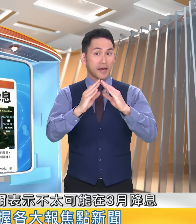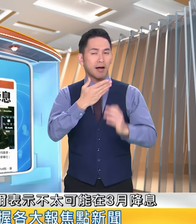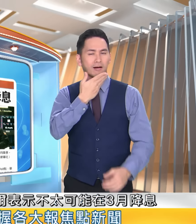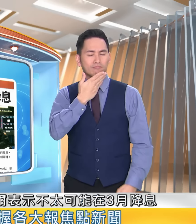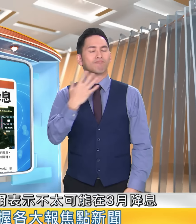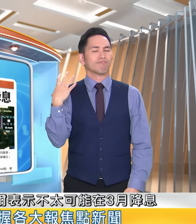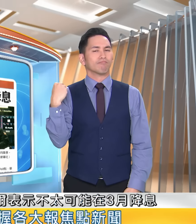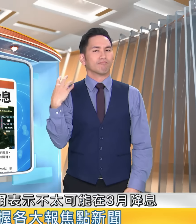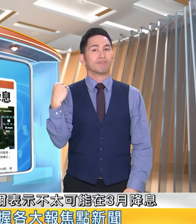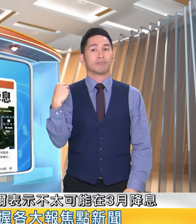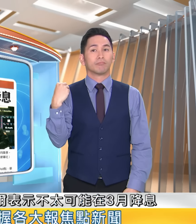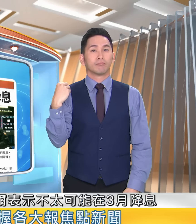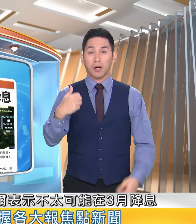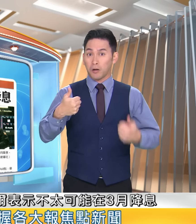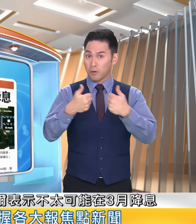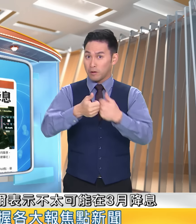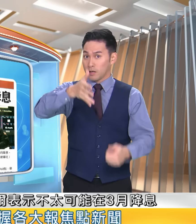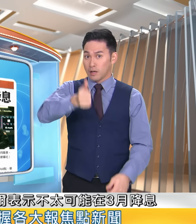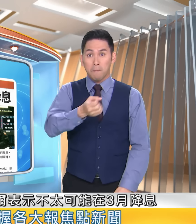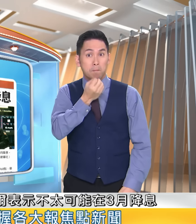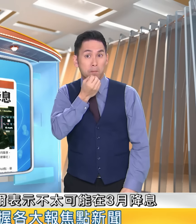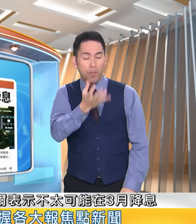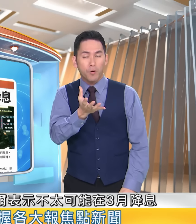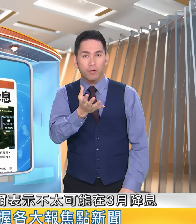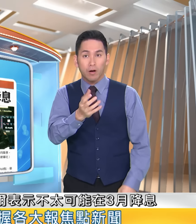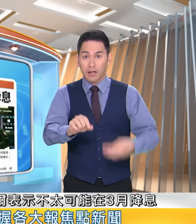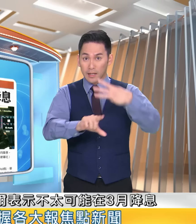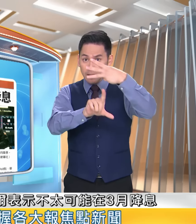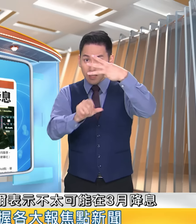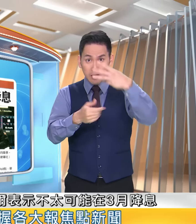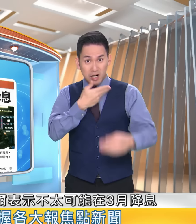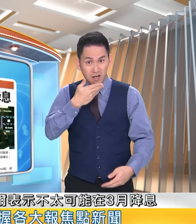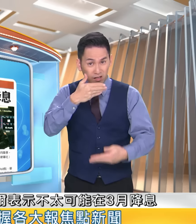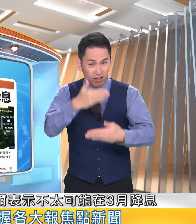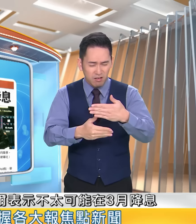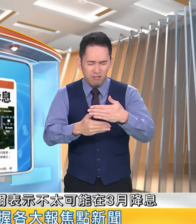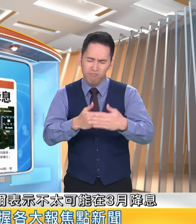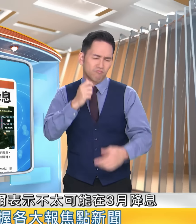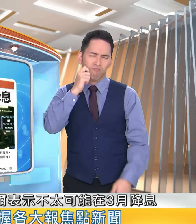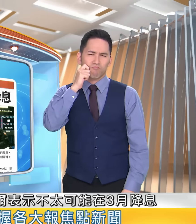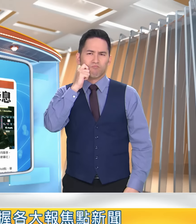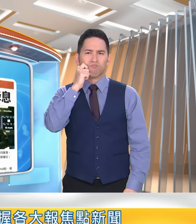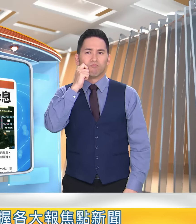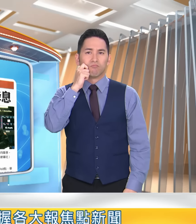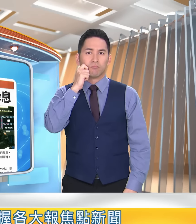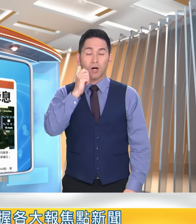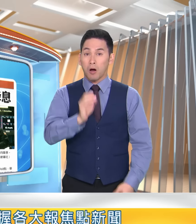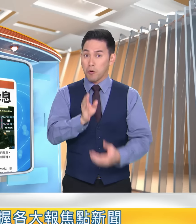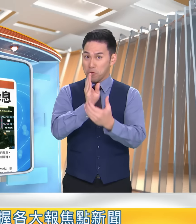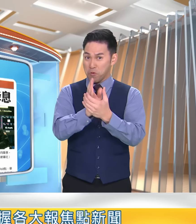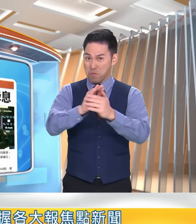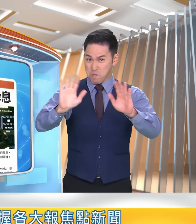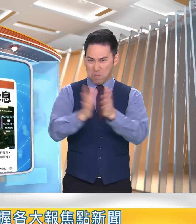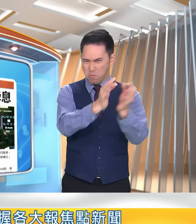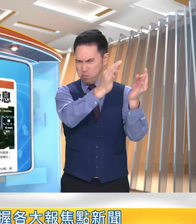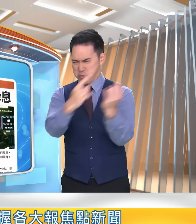主席鲍尔表示，不太可能在三月降息，美股闻讯暴跌。而国